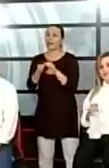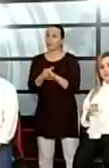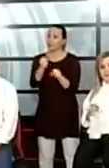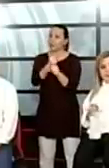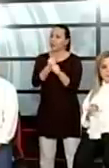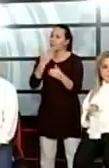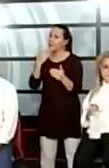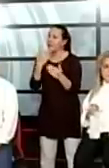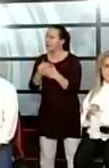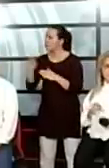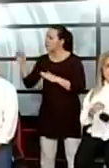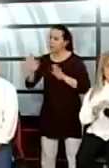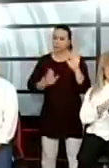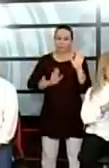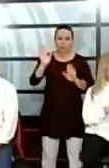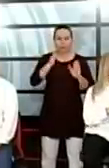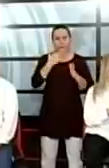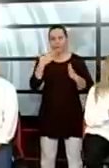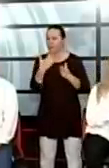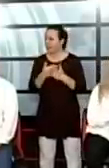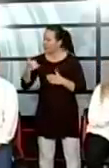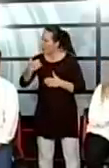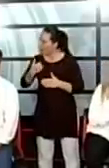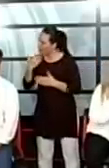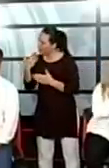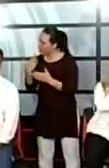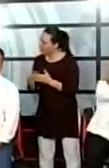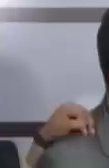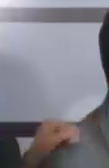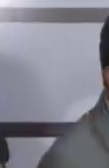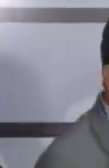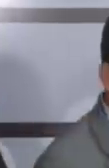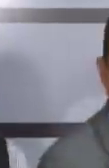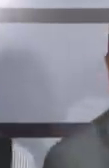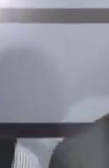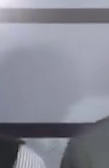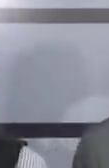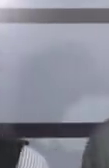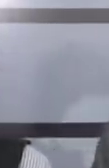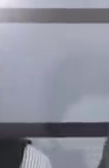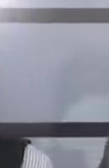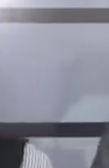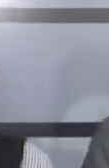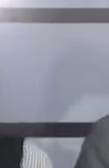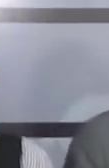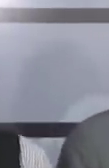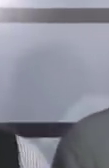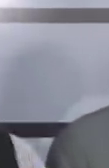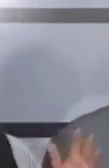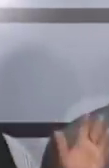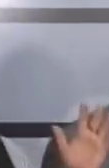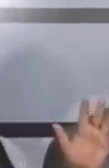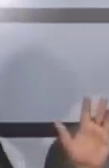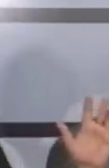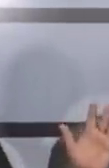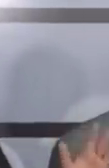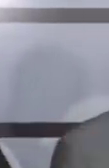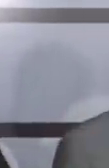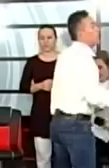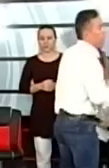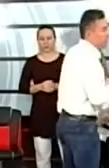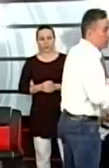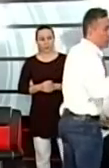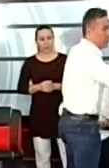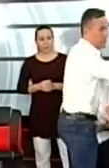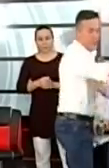gracias. A ustedes, candidatos, gracias. Joven, muchas gracias. Don Jimmy, muchas gracias. Alíviese. Candidatos. Alvarito, gracias. Muy amable usted, Jimmy. Nos vamos, como siempre, por hoy no es